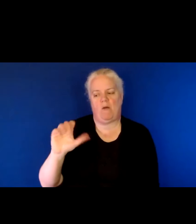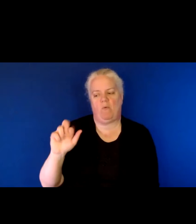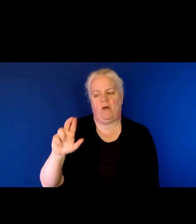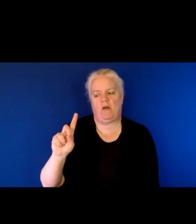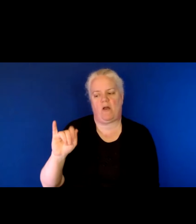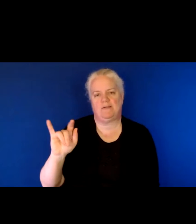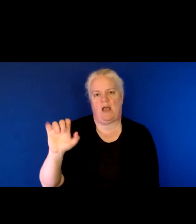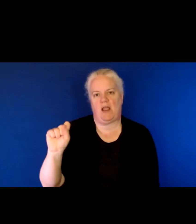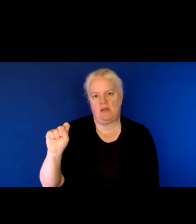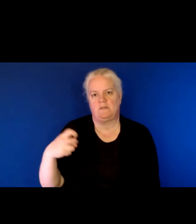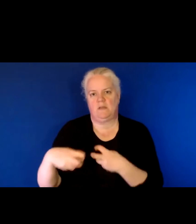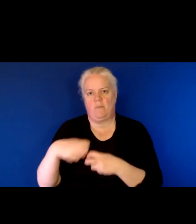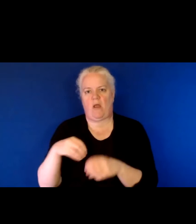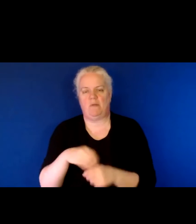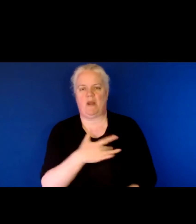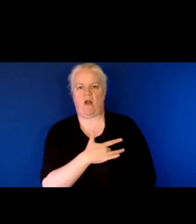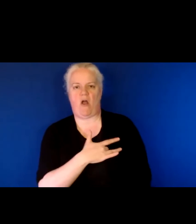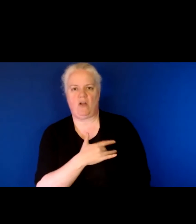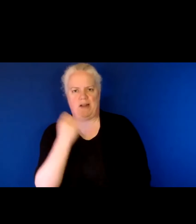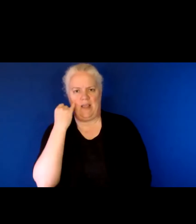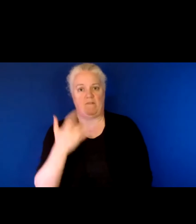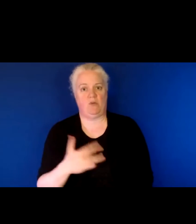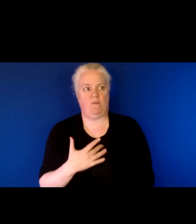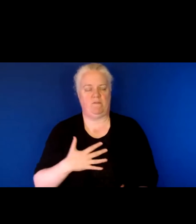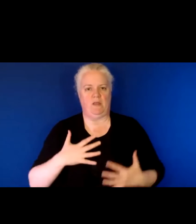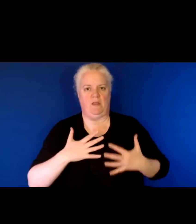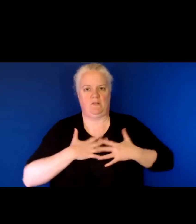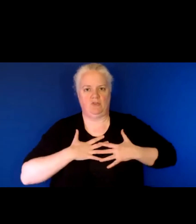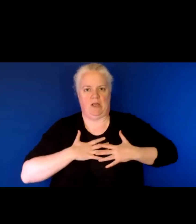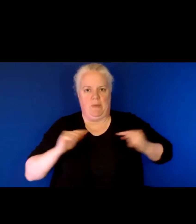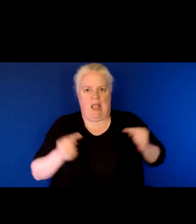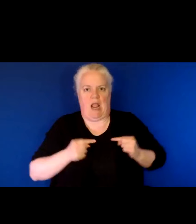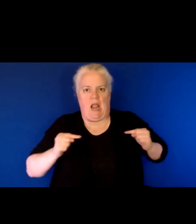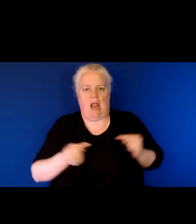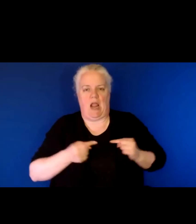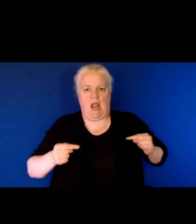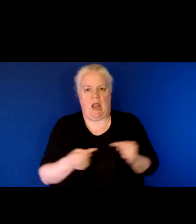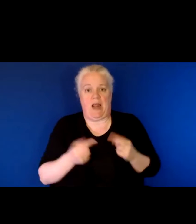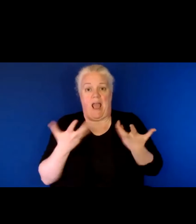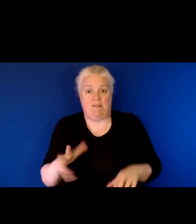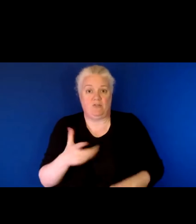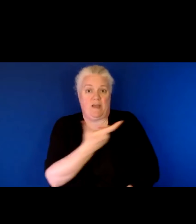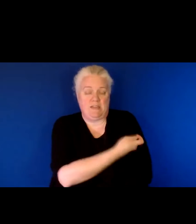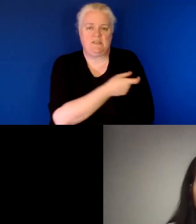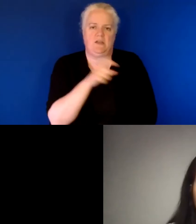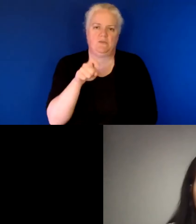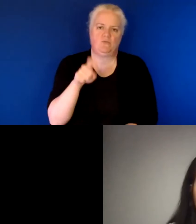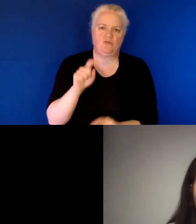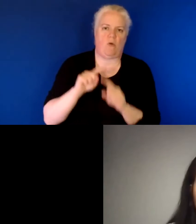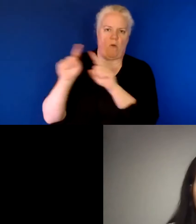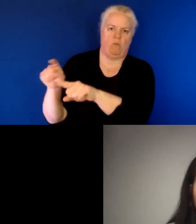人，但是他是如果有这种情况，可能有心旁